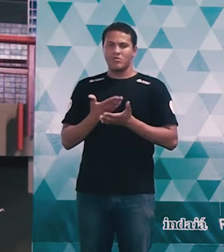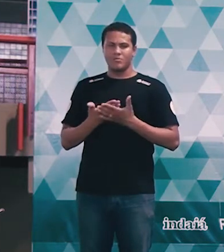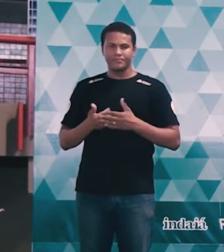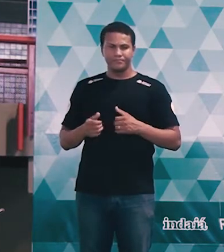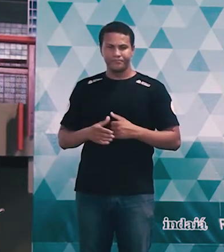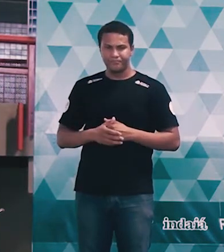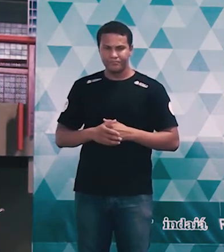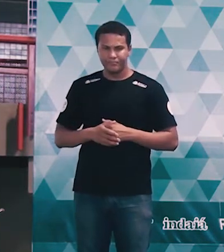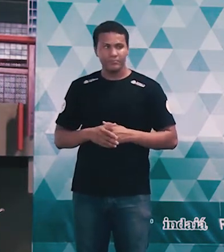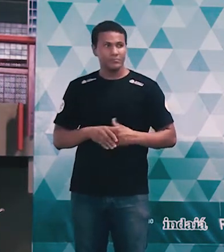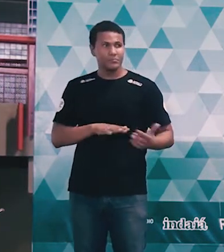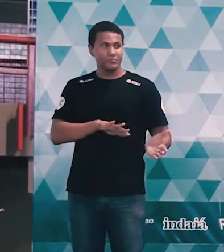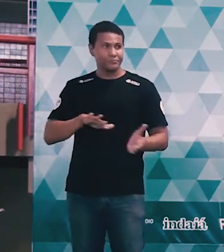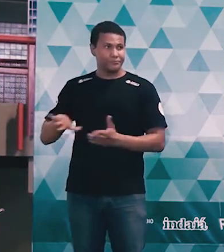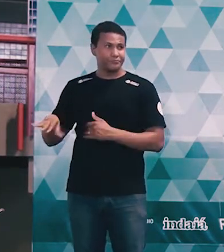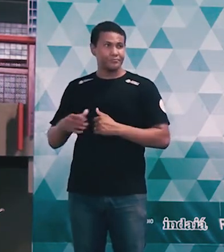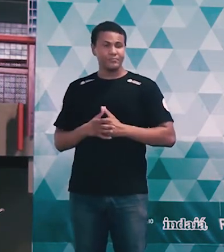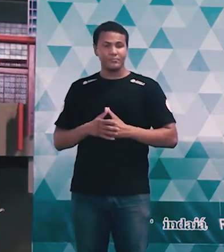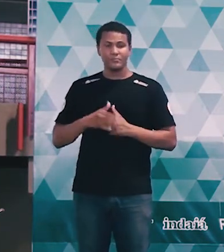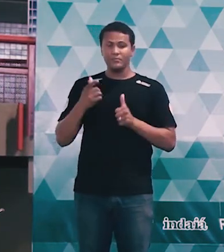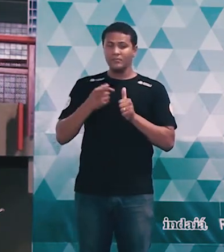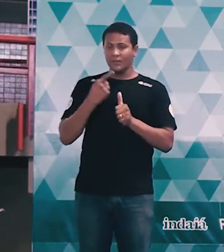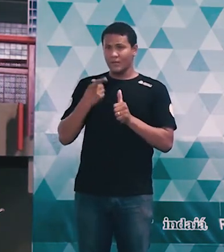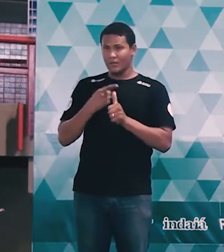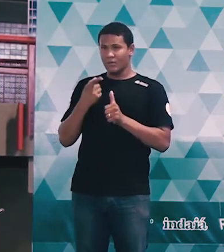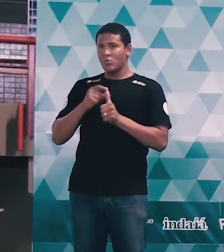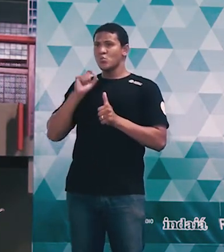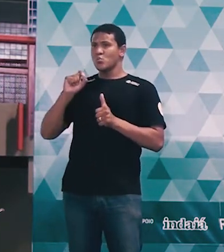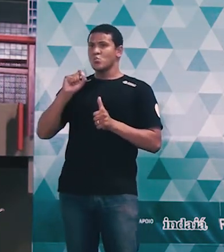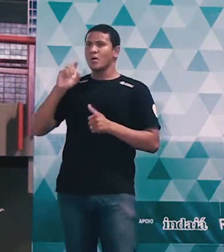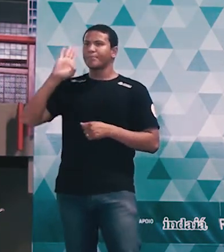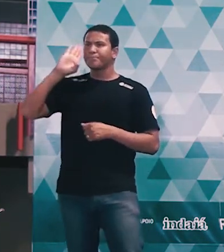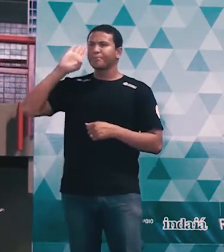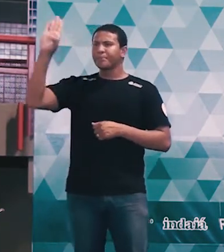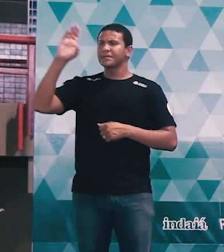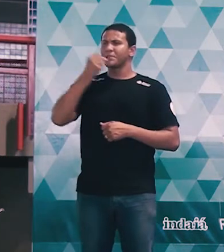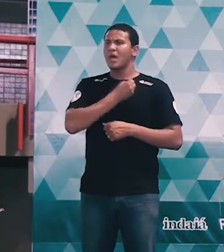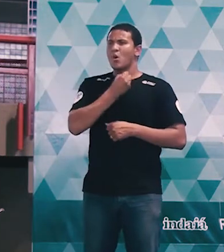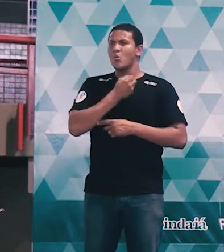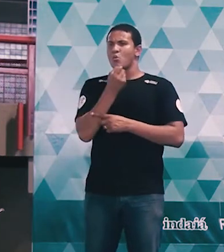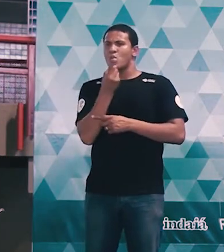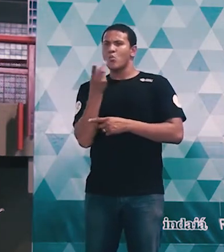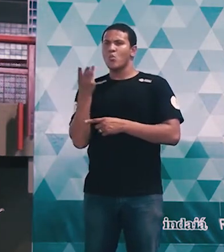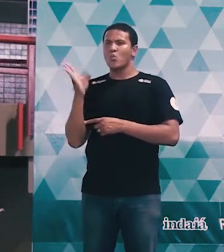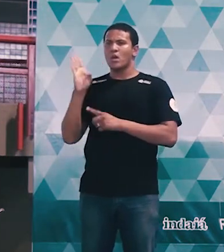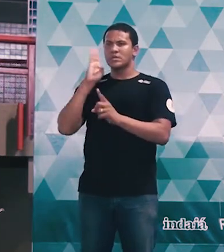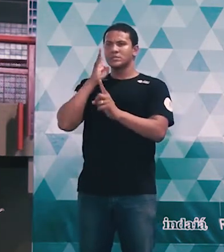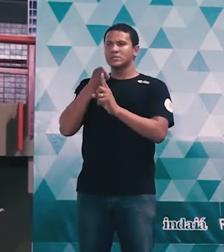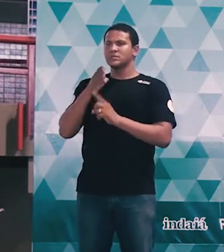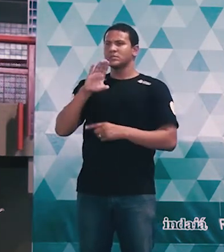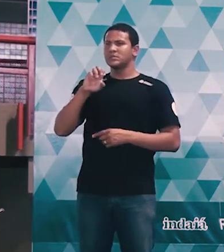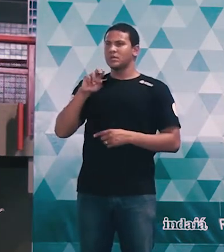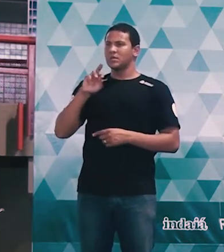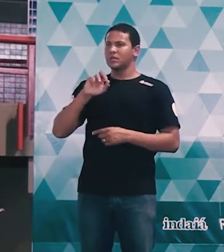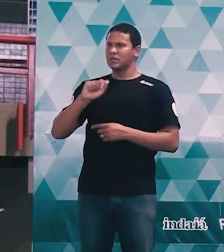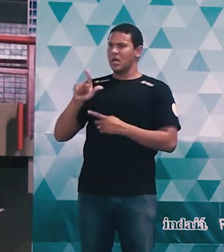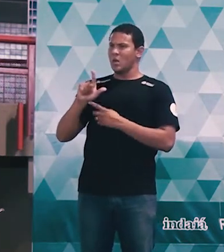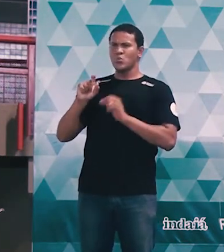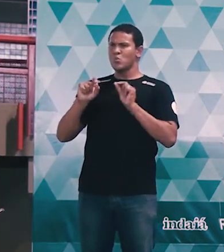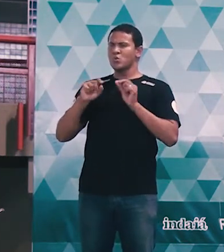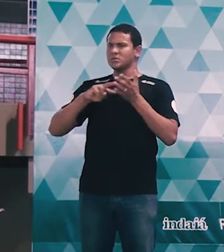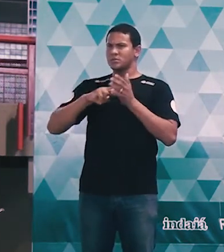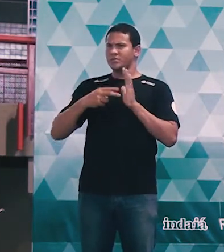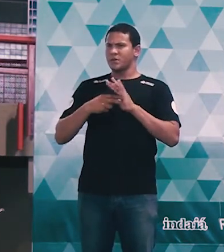gente. Primeiro, quais são as principais medidas de tendência central? E o que é que significa uma medida de